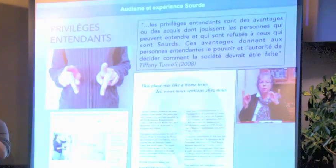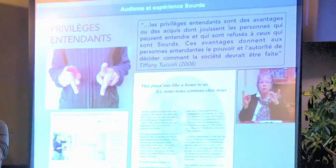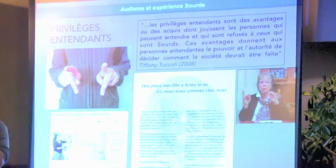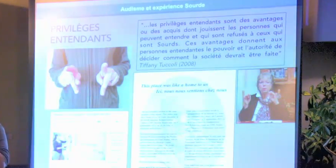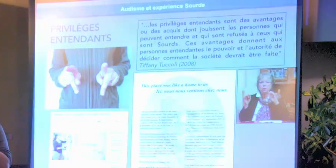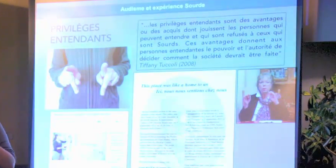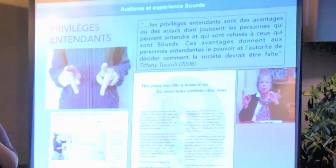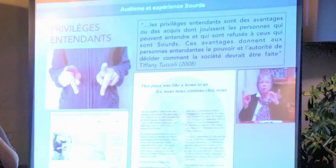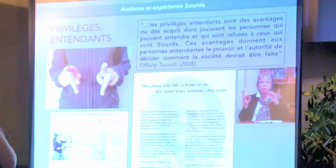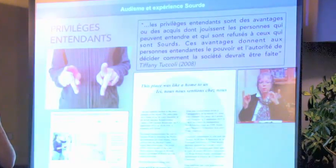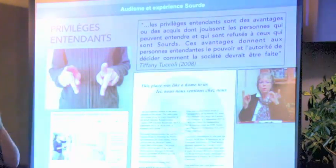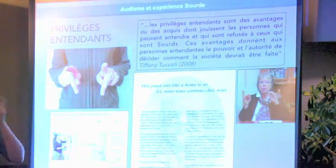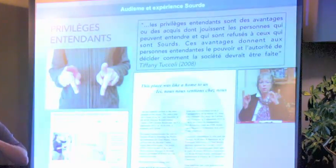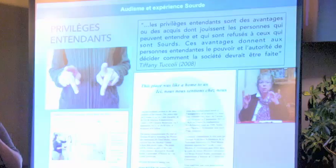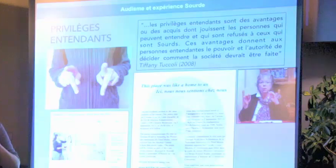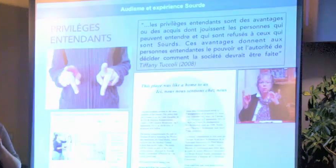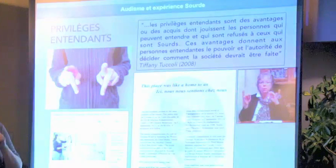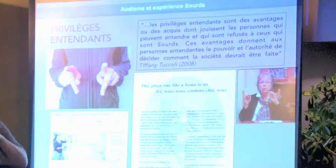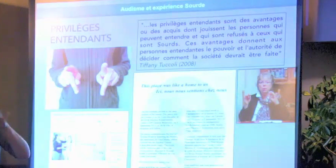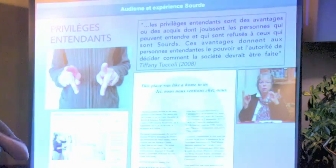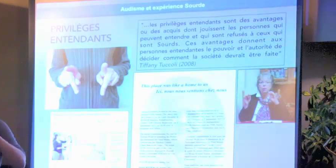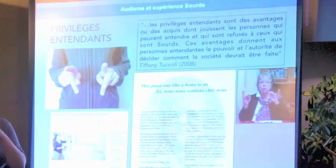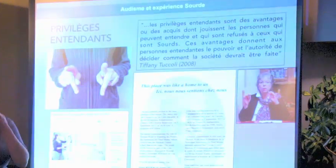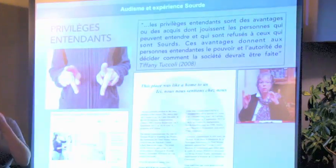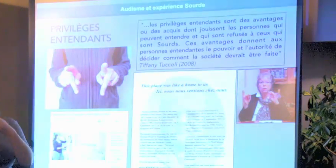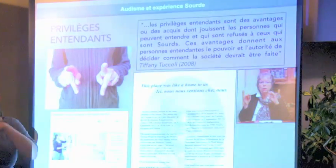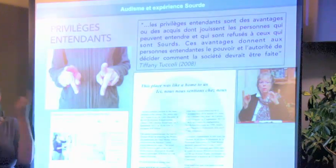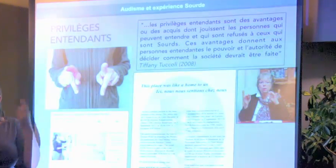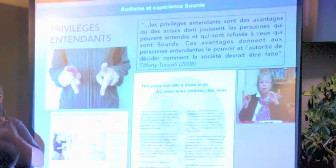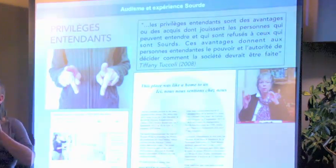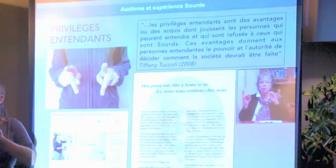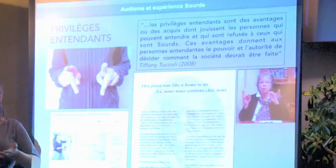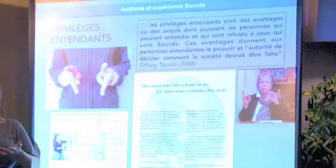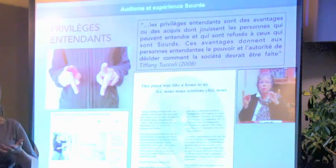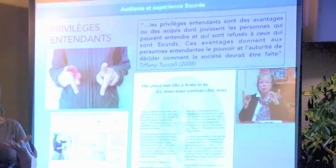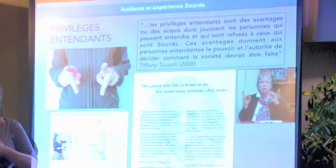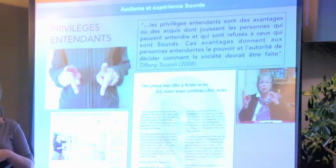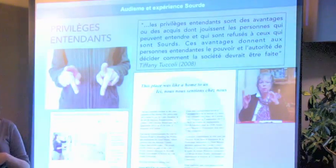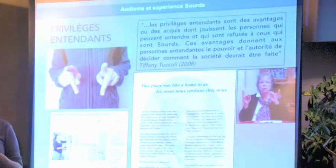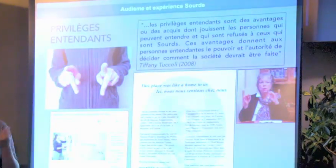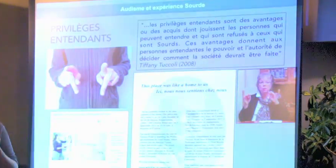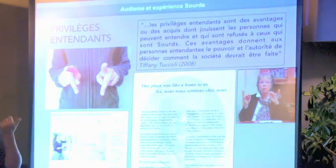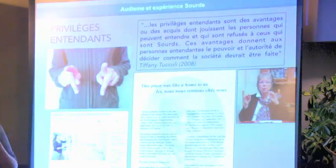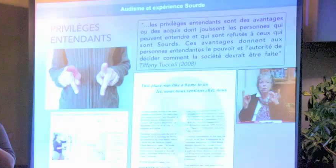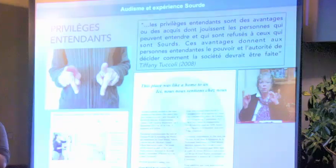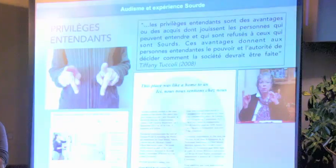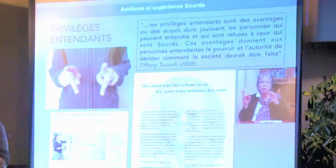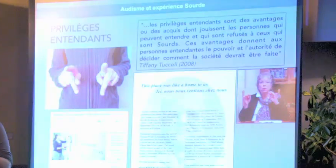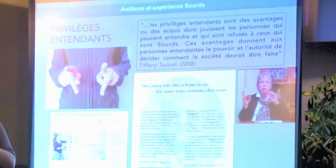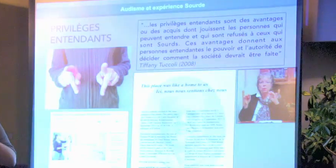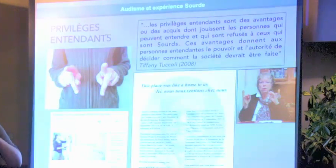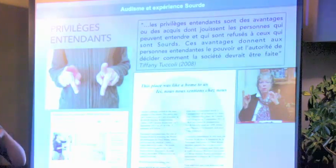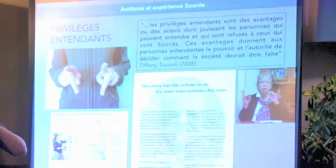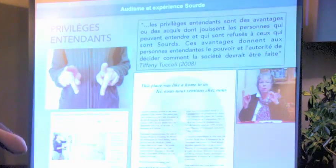Donc, vous savez, à chaque fois, on doit cogner à plusieurs portes pour trouver des subventions, avoir des donateurs, et ainsi de suite. Puis,